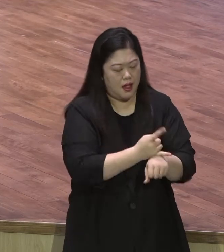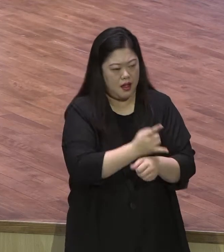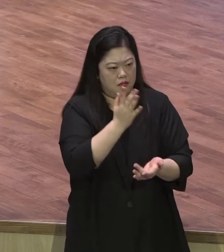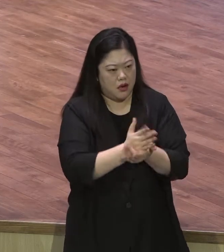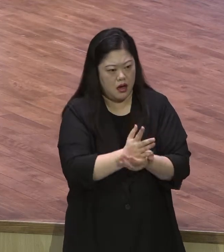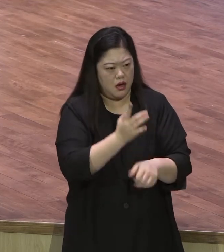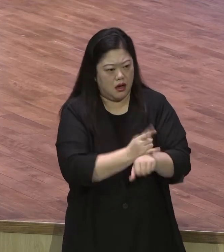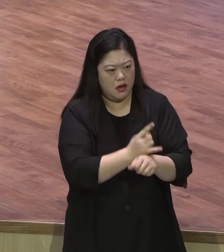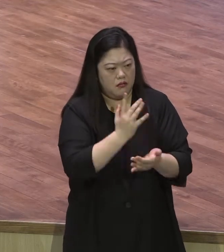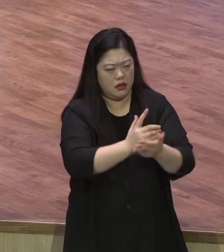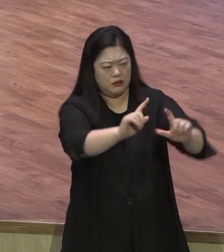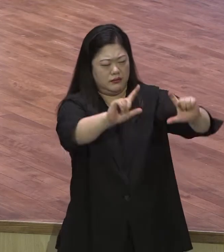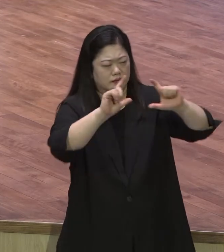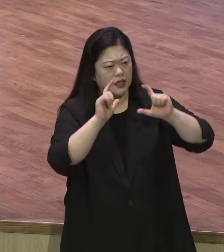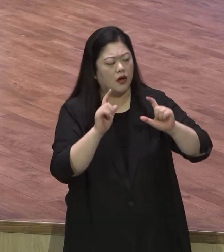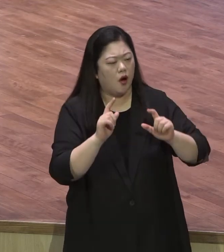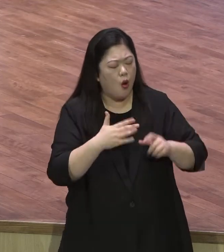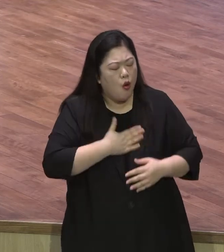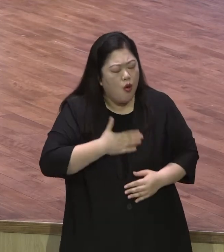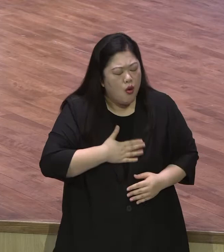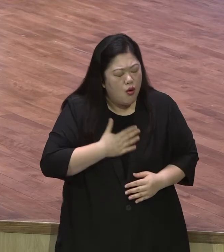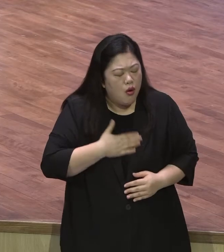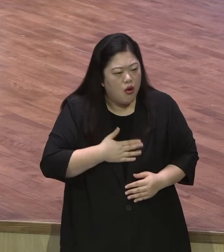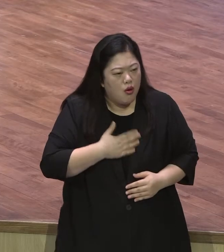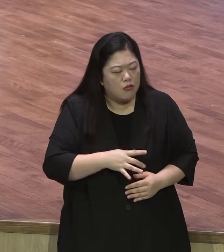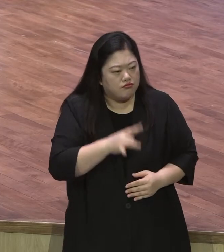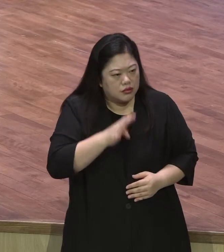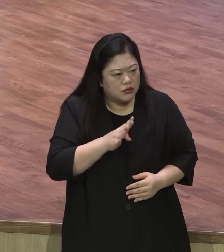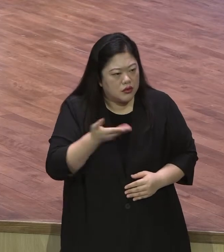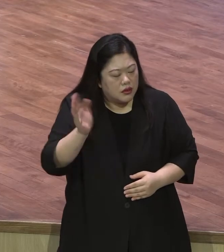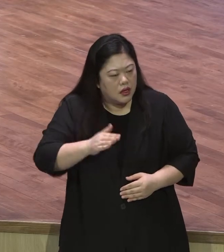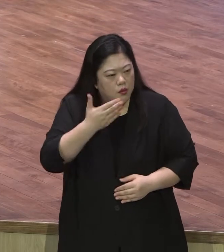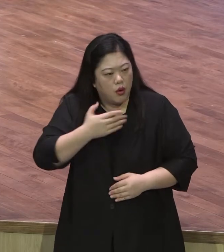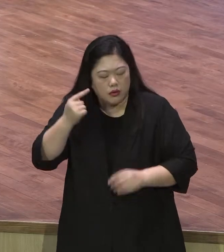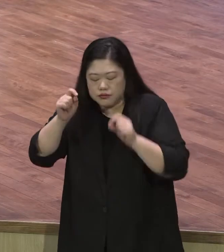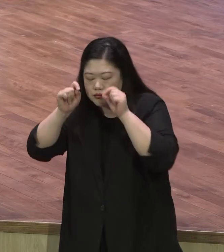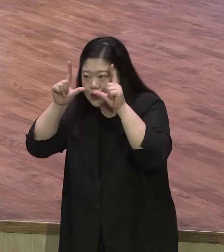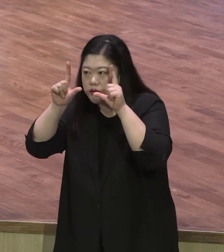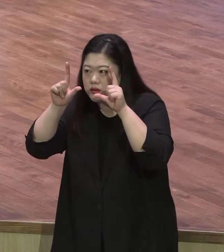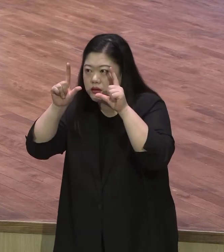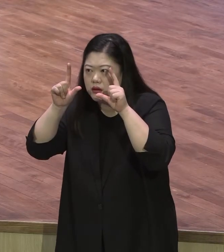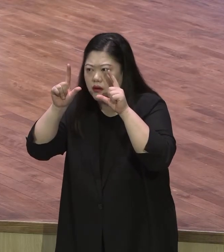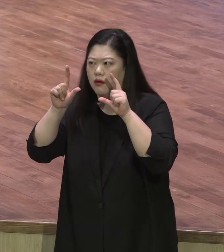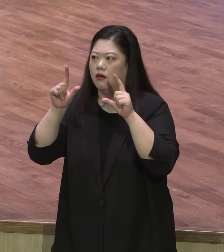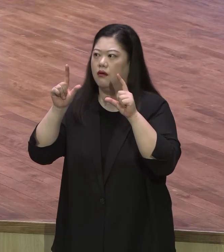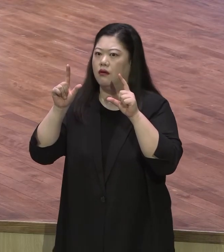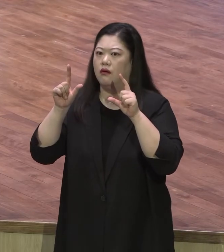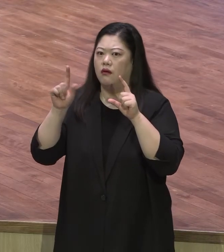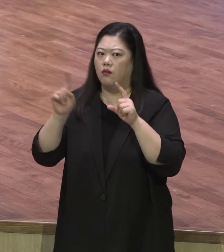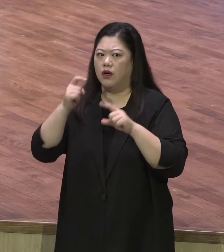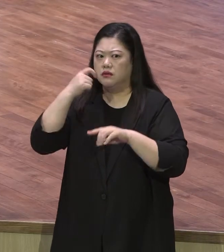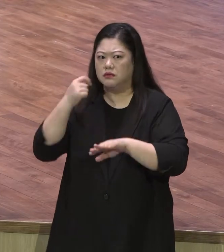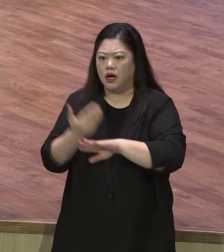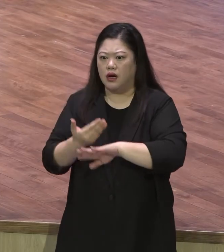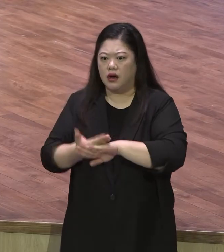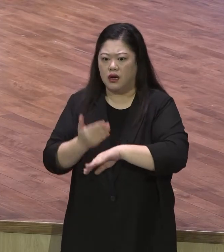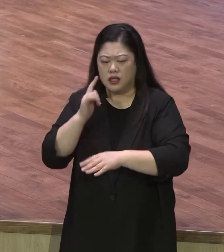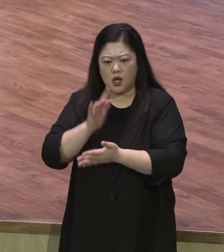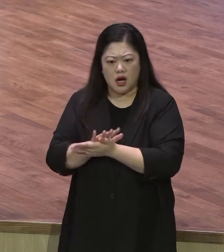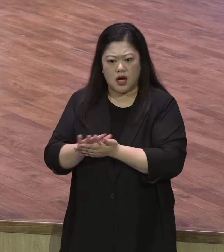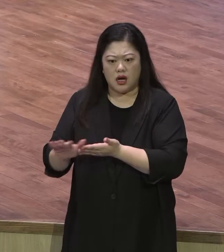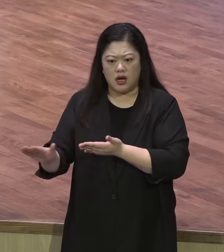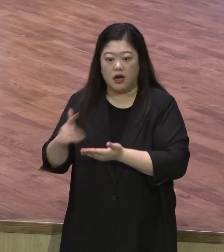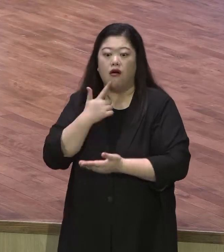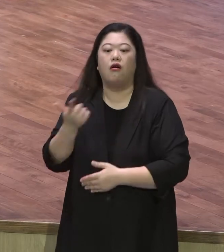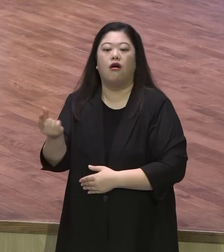들을 때 아 이것이 정말 참 복음이구나 이걸 깨달을 때 오는 그 느낌 아마 여러분 모두 다